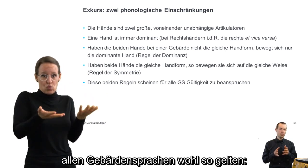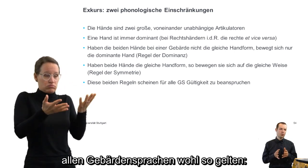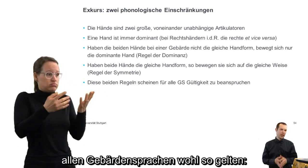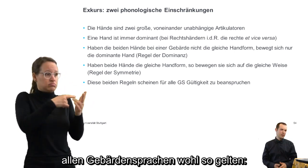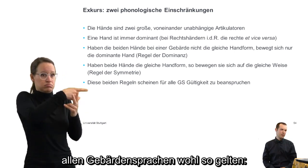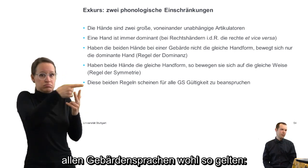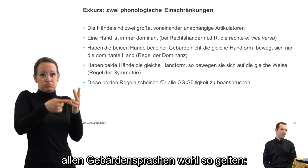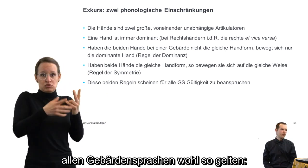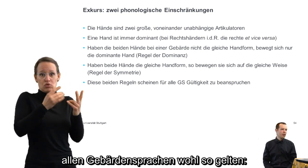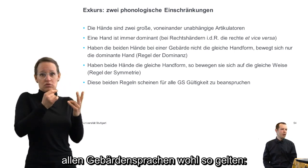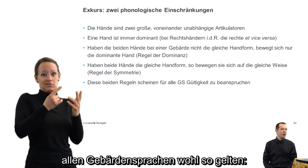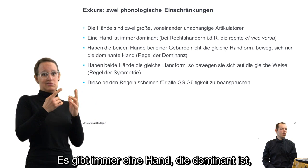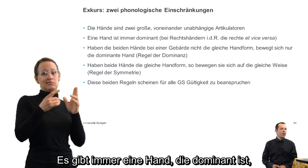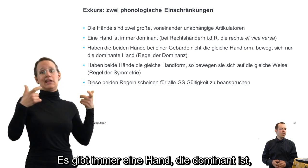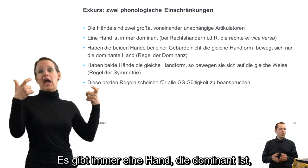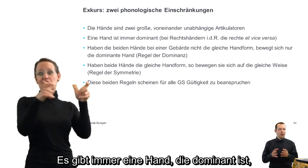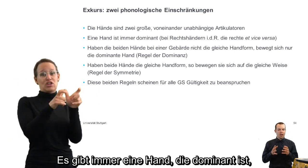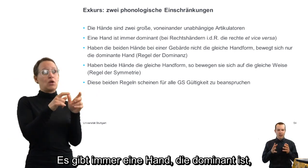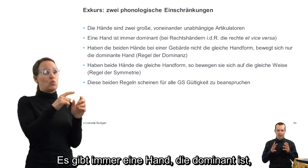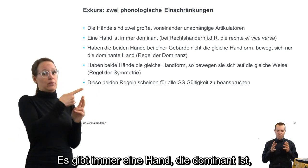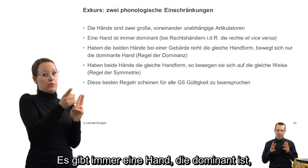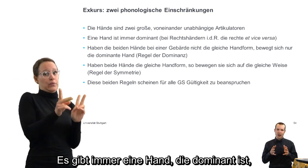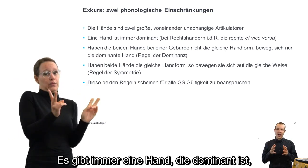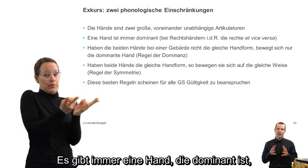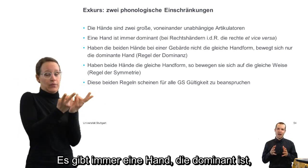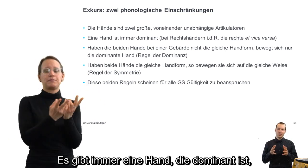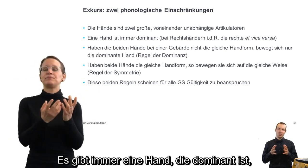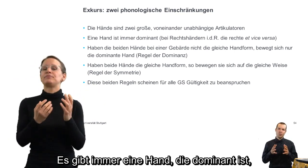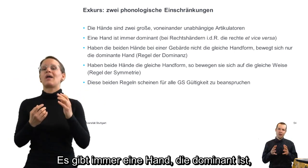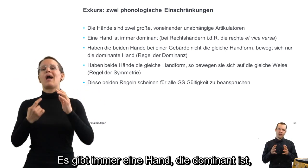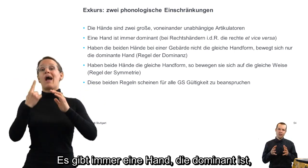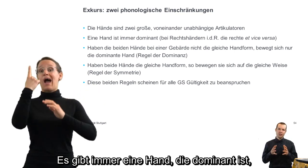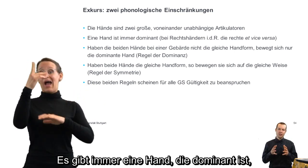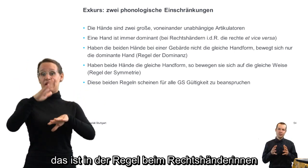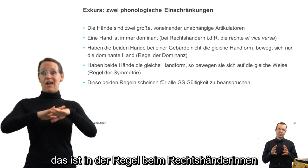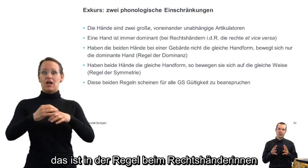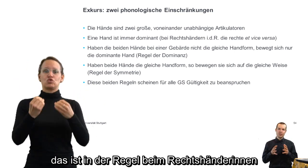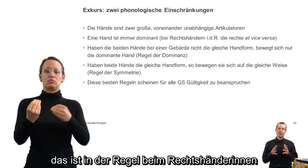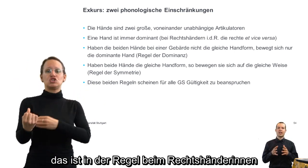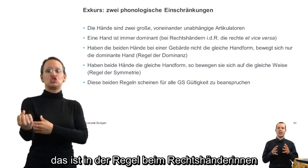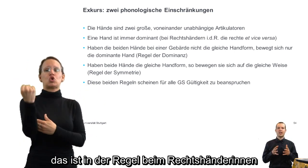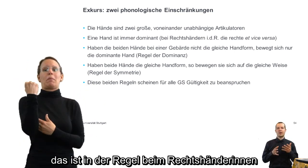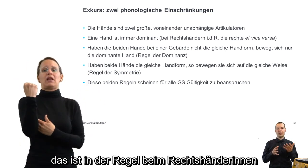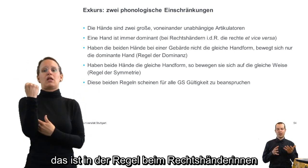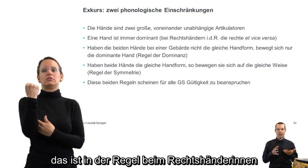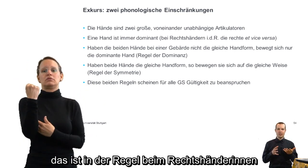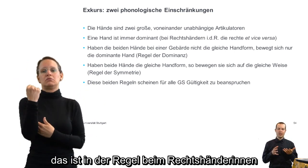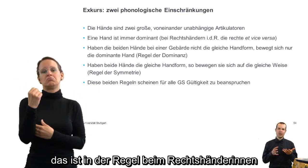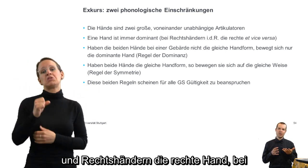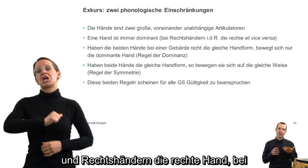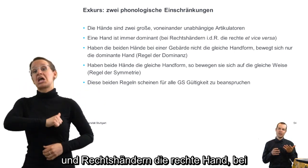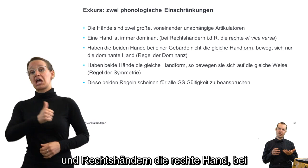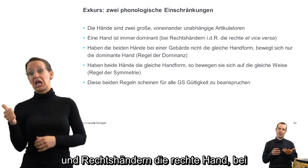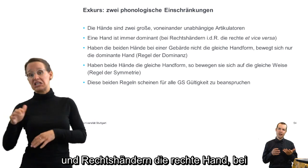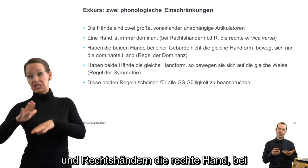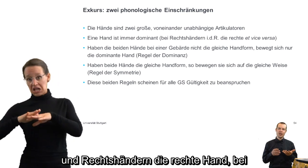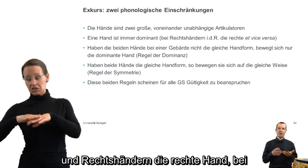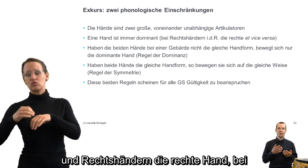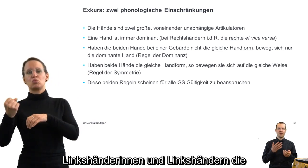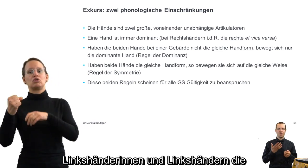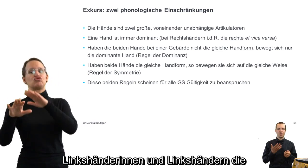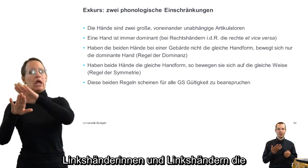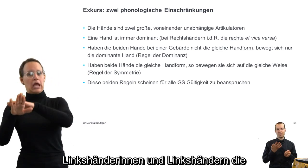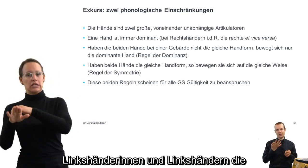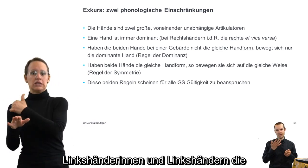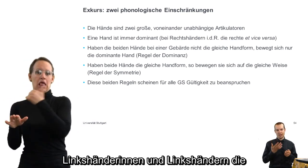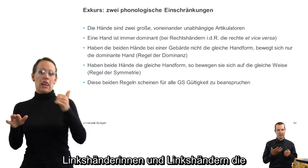wohl so gelten. Es gibt immer eine Hand, dominant ist. Das ist in der Regel bei Rechtshänderinnen und Rechtshänderin die rechte